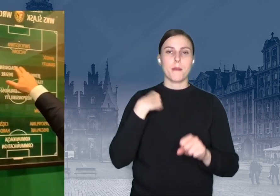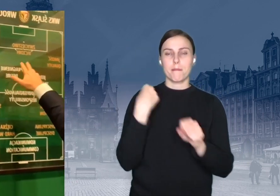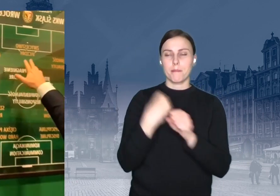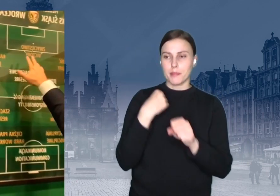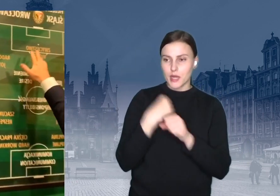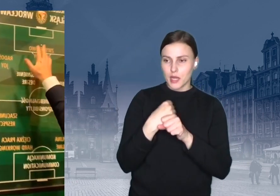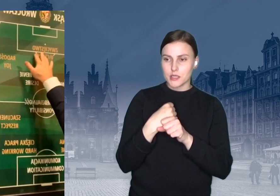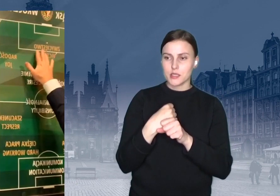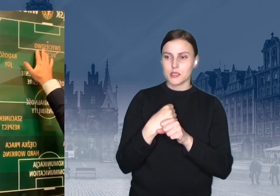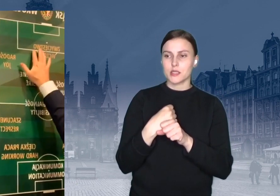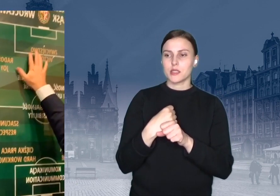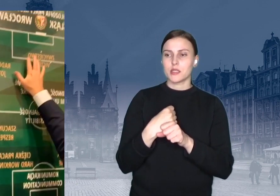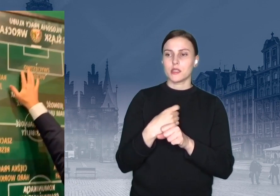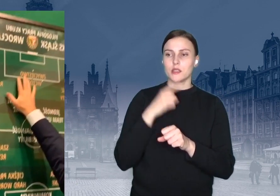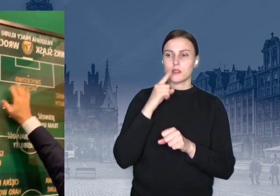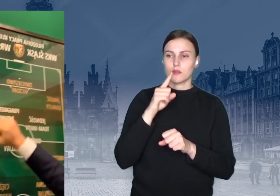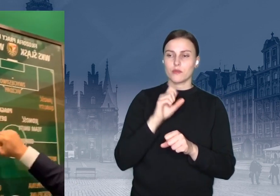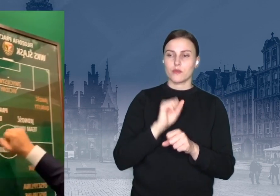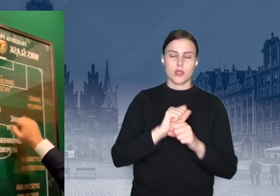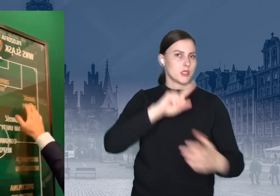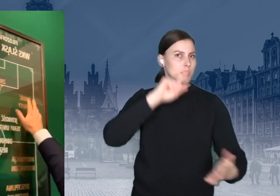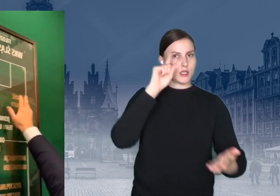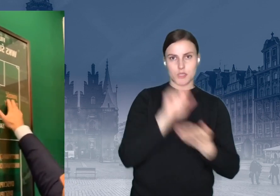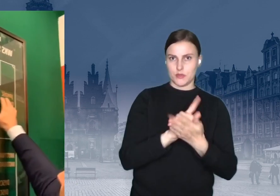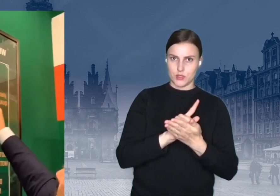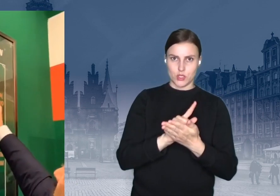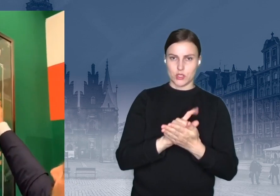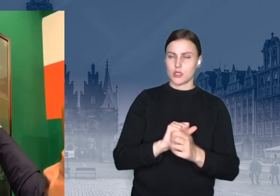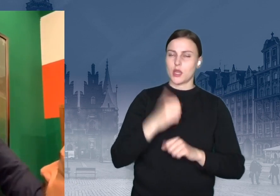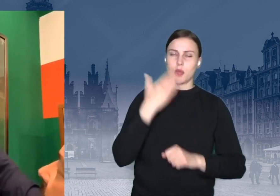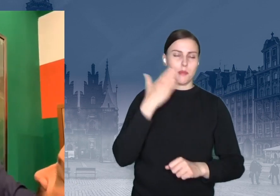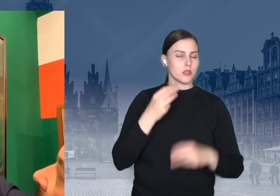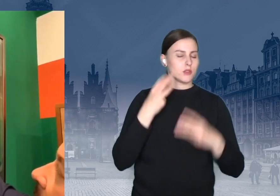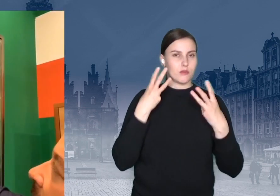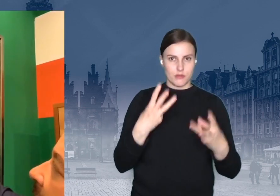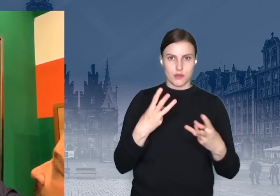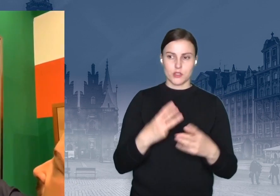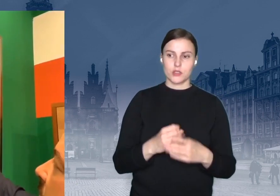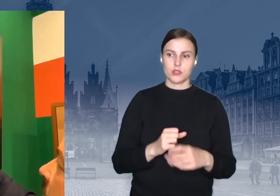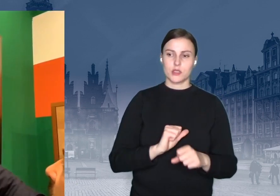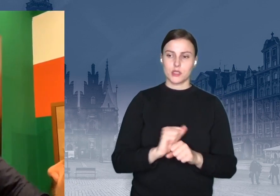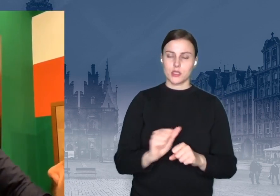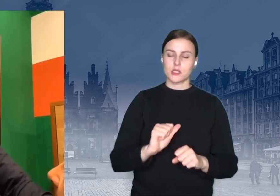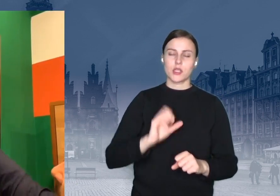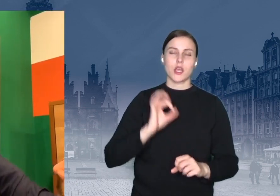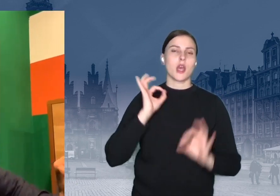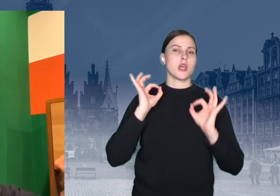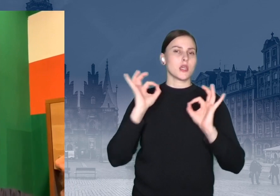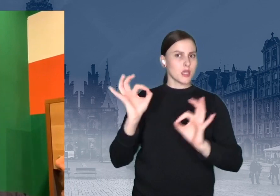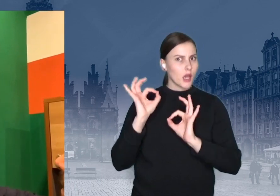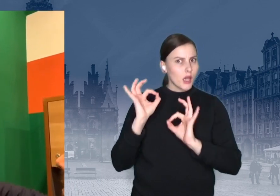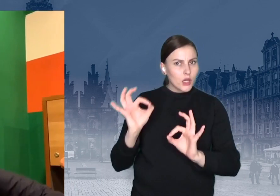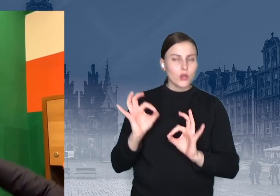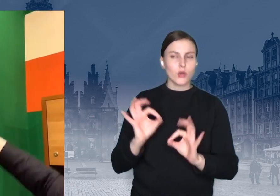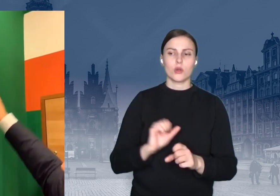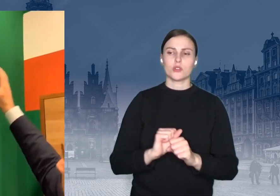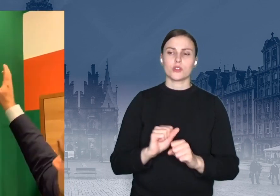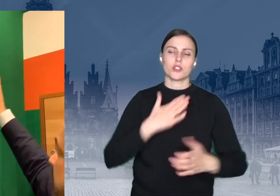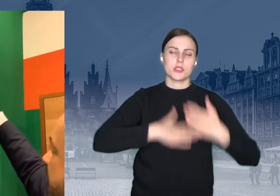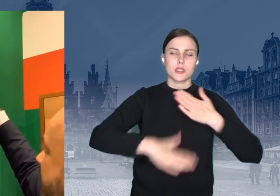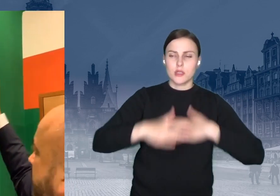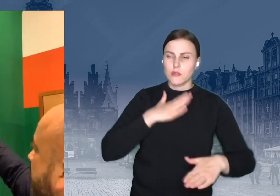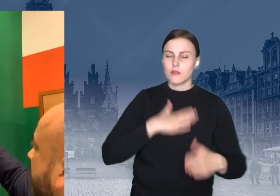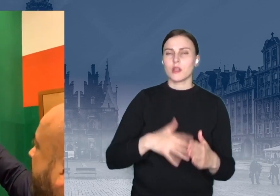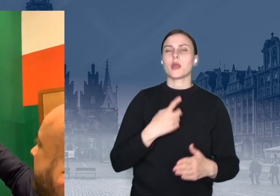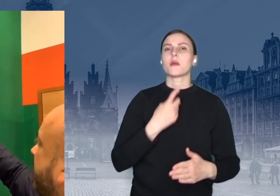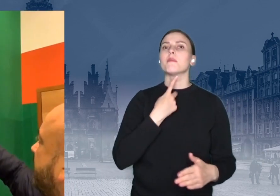Zwycięstwo, na to mocno liczymy, jakość, quality, radość, joy, pragnienie, desire, tutaj